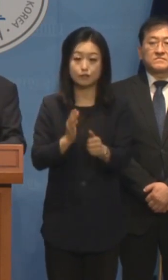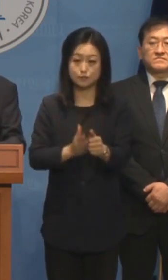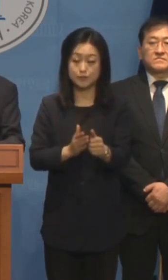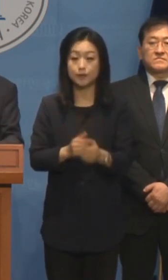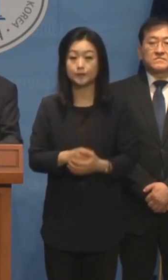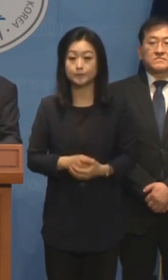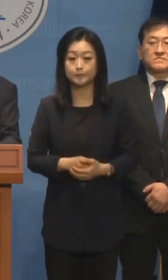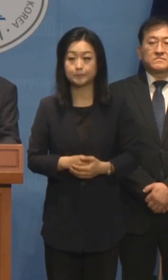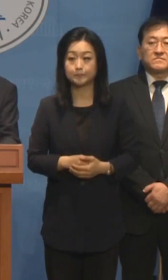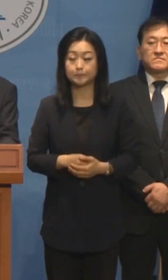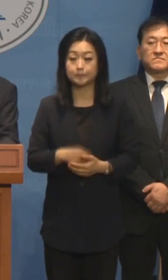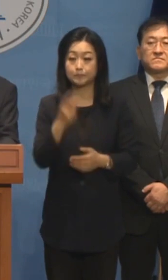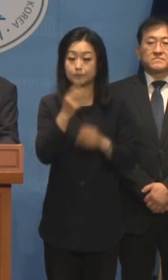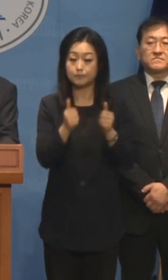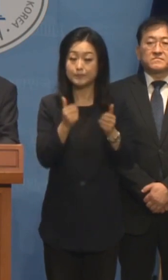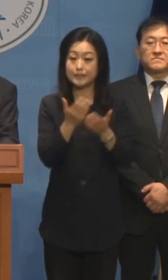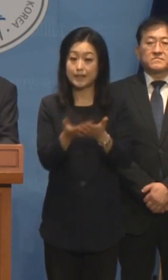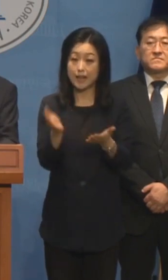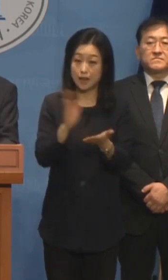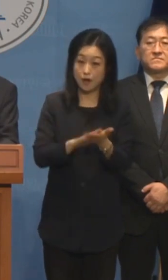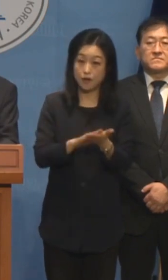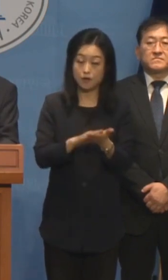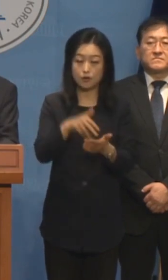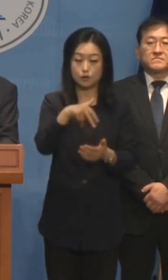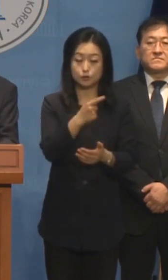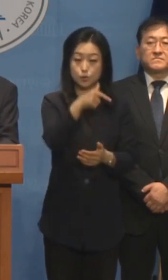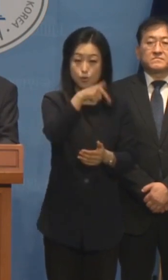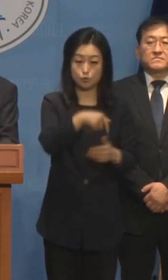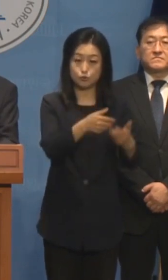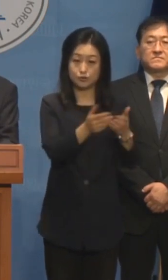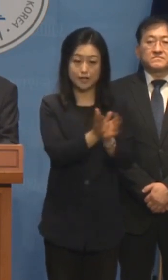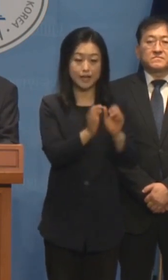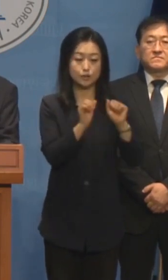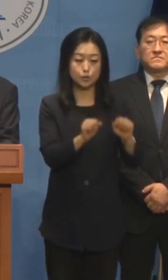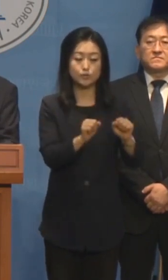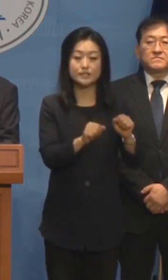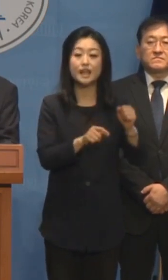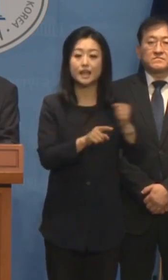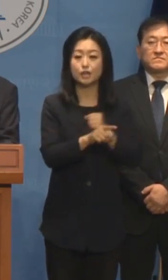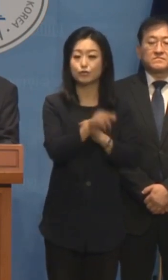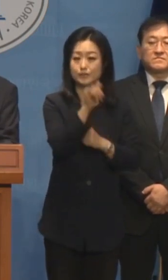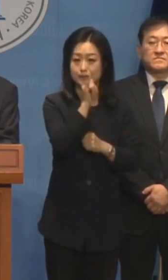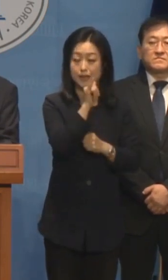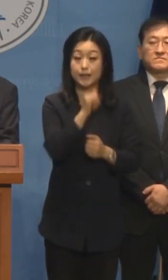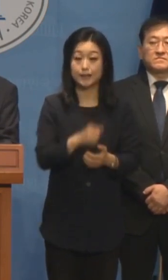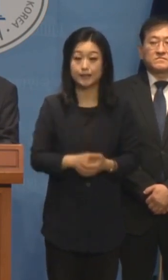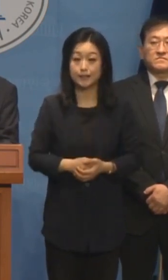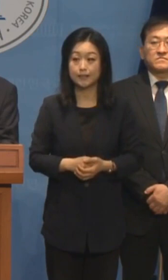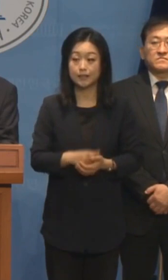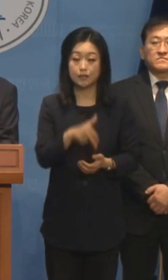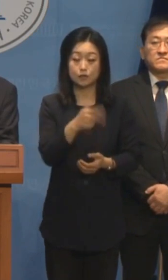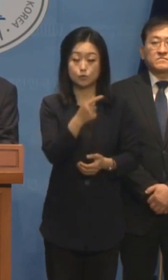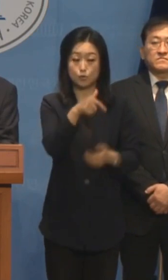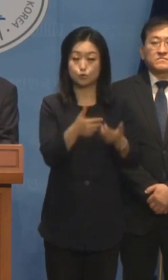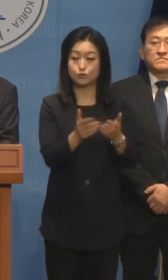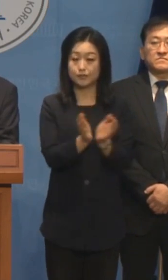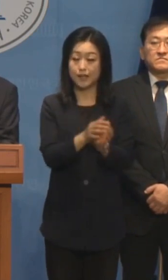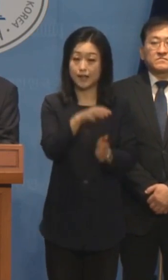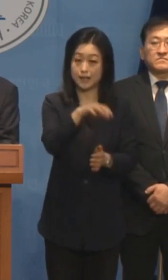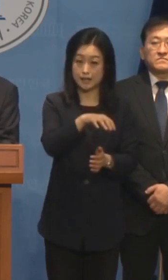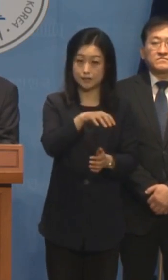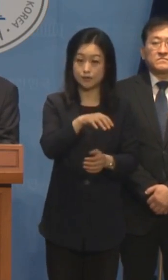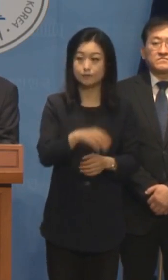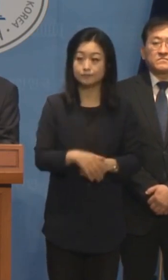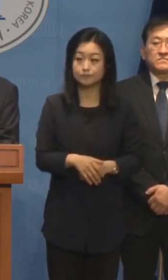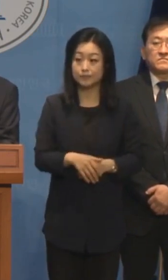바랍니다. 검찰개혁은 조국혁신당의 존재 이유를 설명하는 핵심 과제입니다. 조국혁신당은 검찰개혁